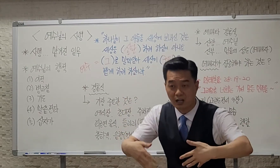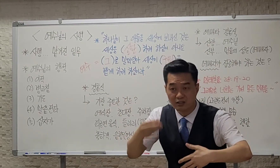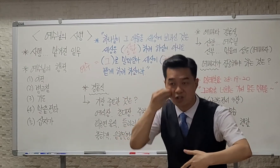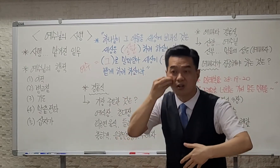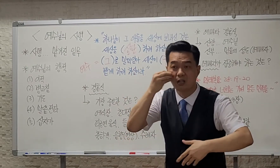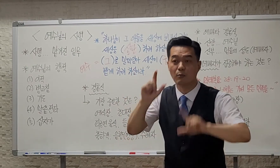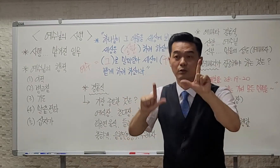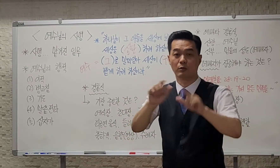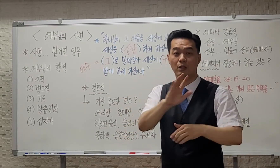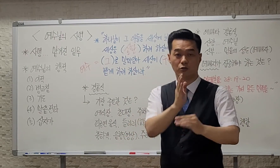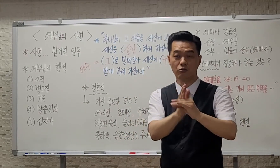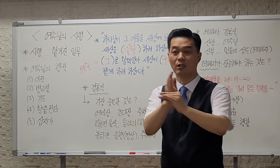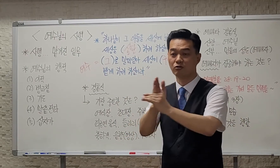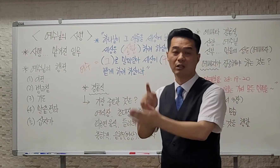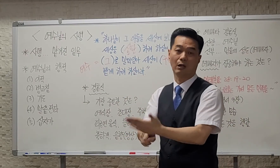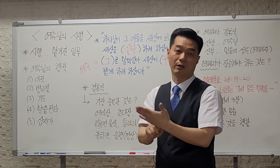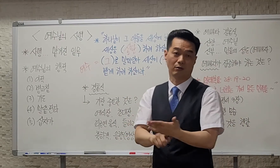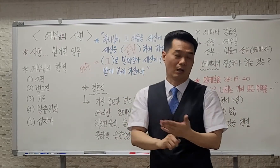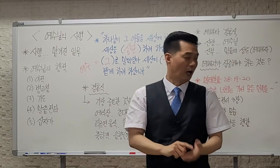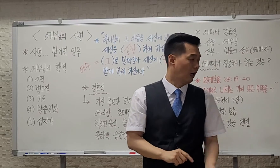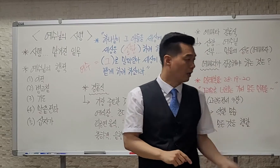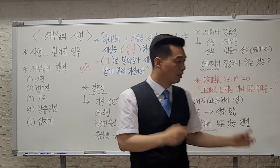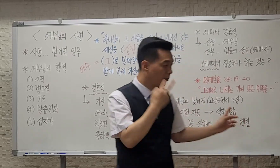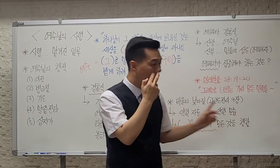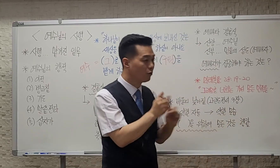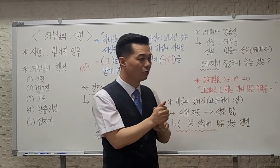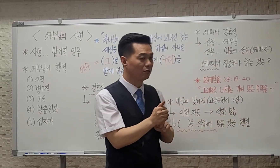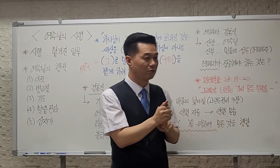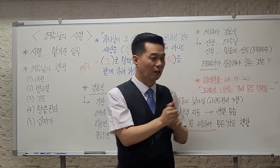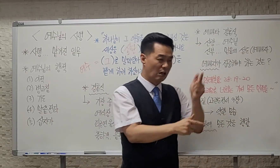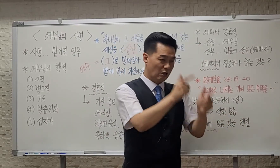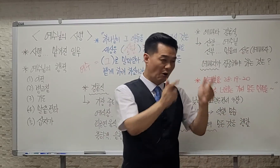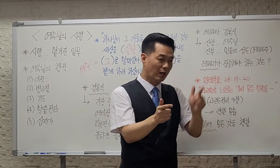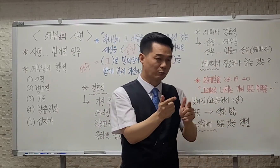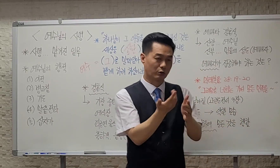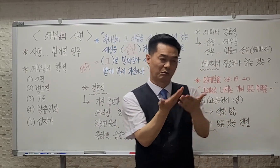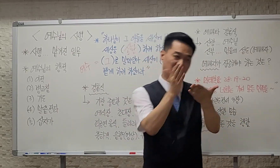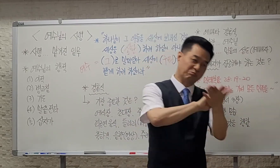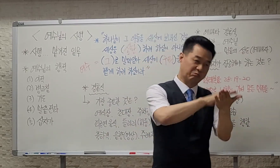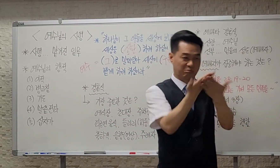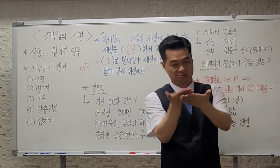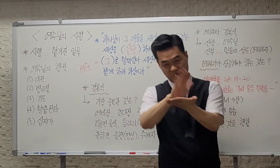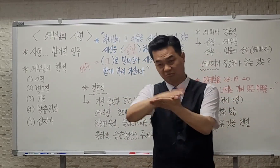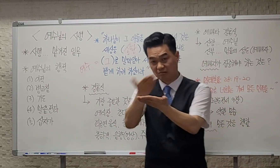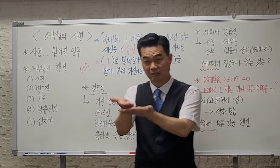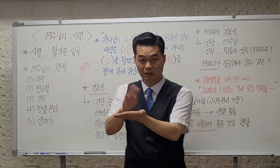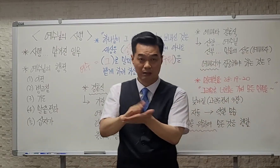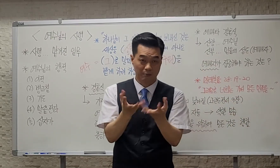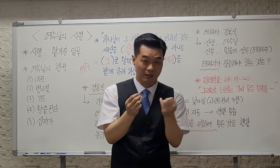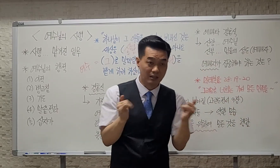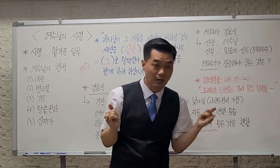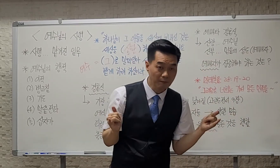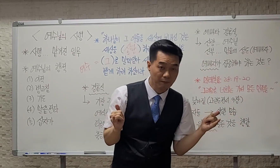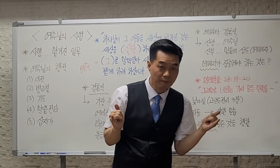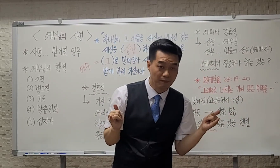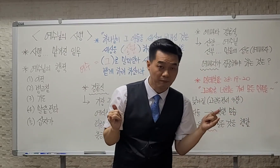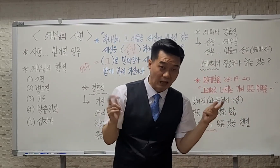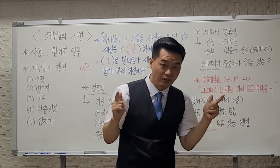약한 척하는 모습들이 중간중간 나와요. 아, 그러면 바울은 여러 가지 모습으로 많은 사람? 아니요.